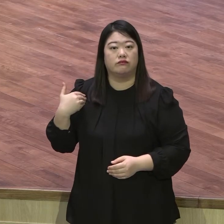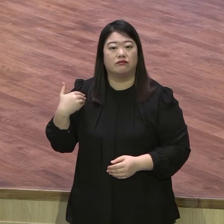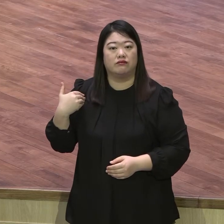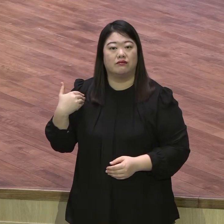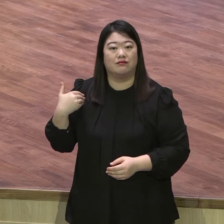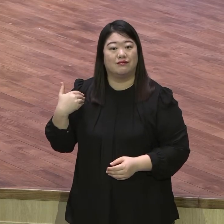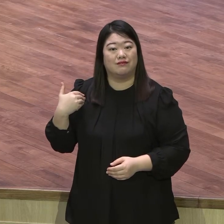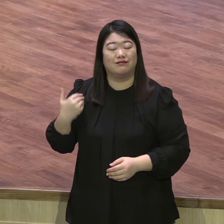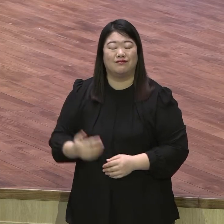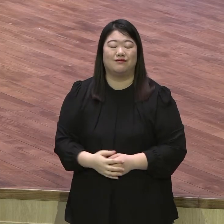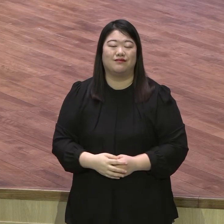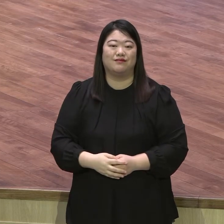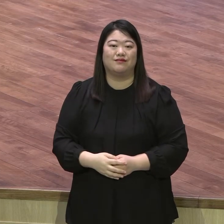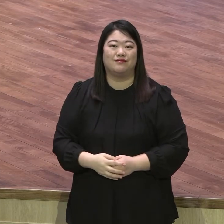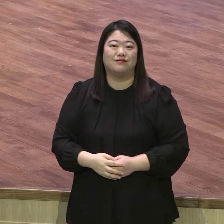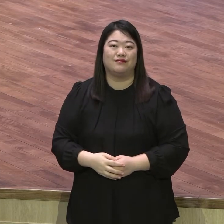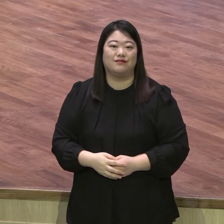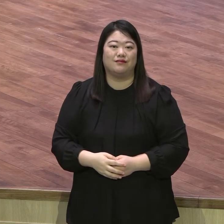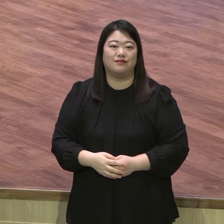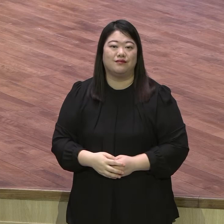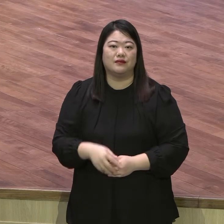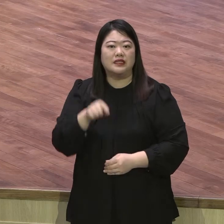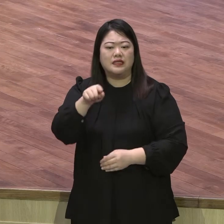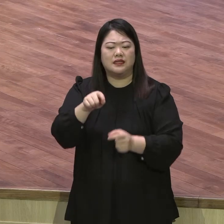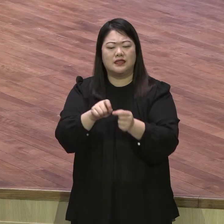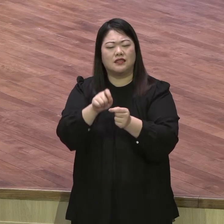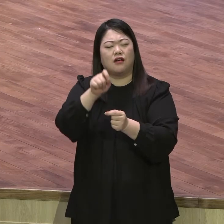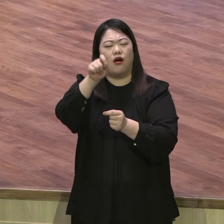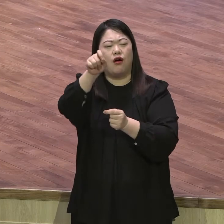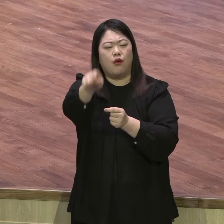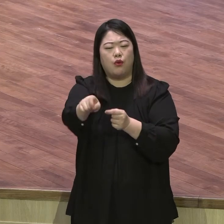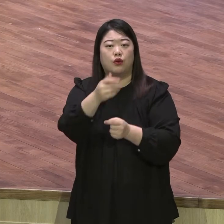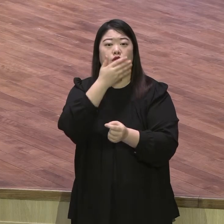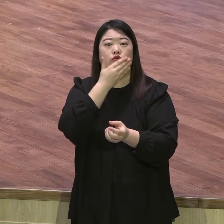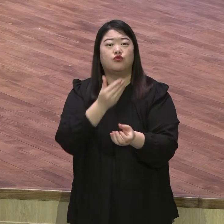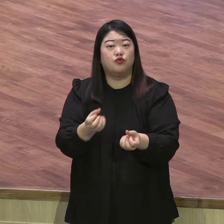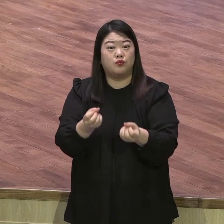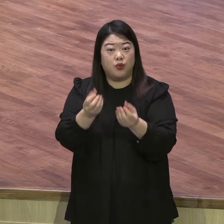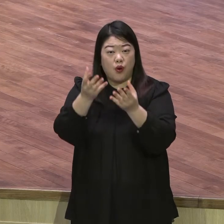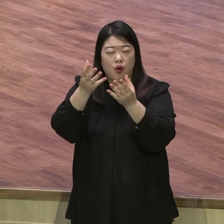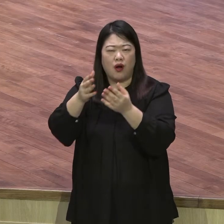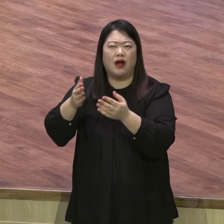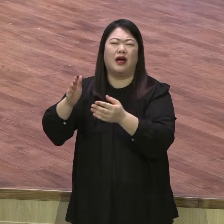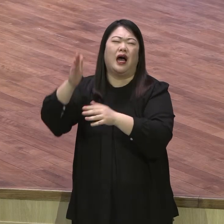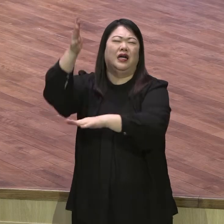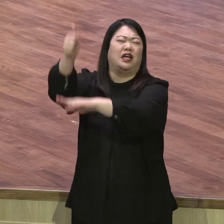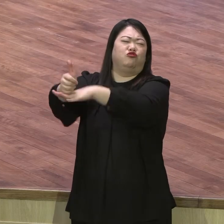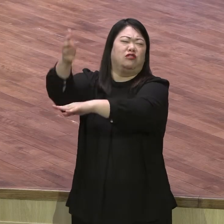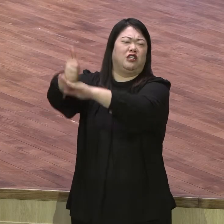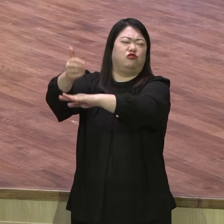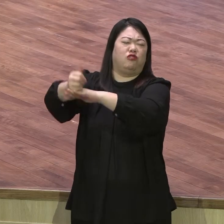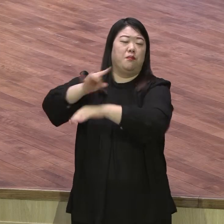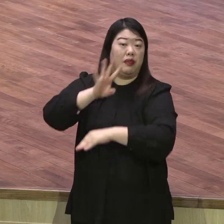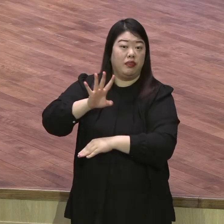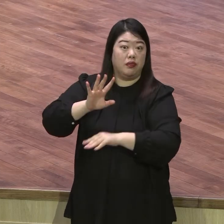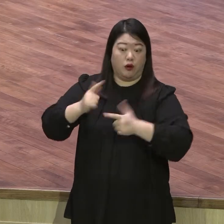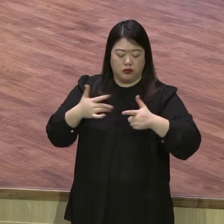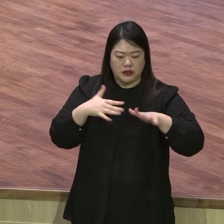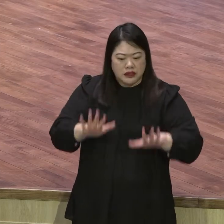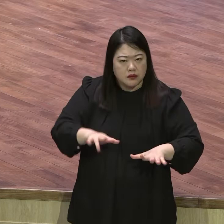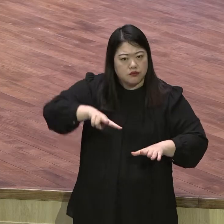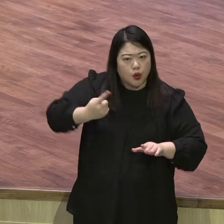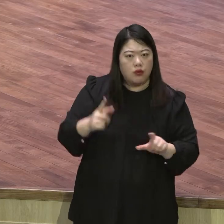우리가 이런 영혼의 축복을 이 땅에서 누림에 증거하는 삶이 중요해요. 영적 피스메이커의